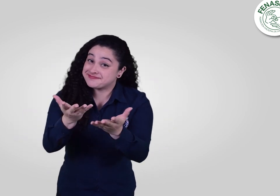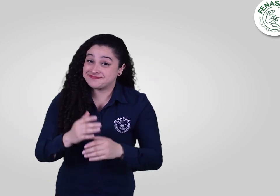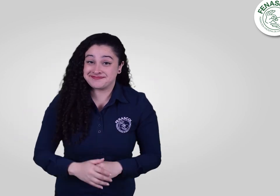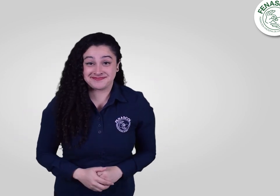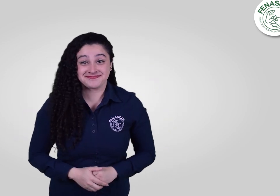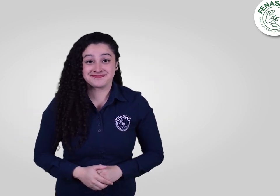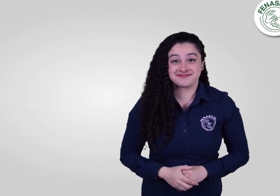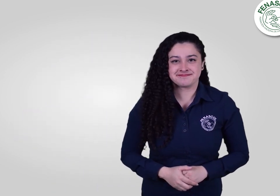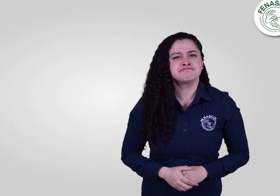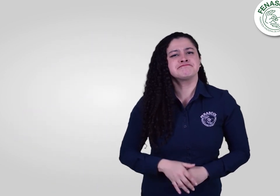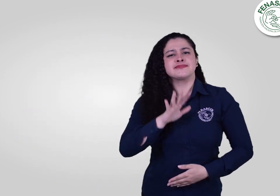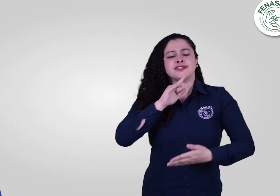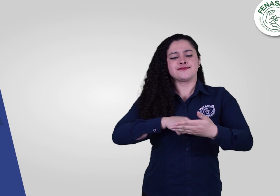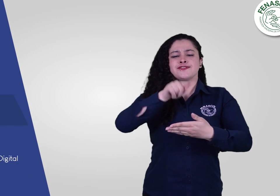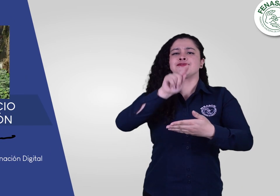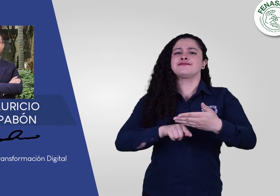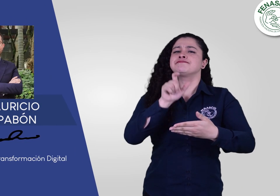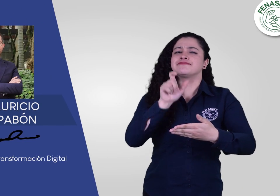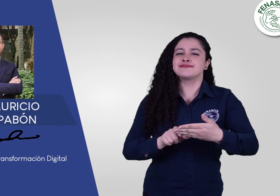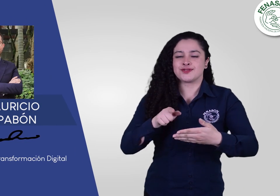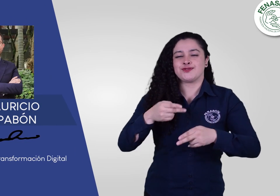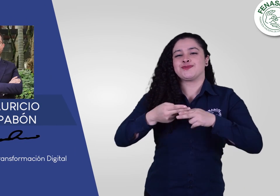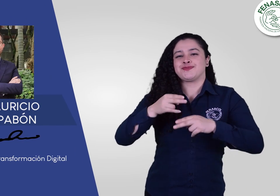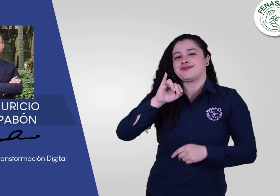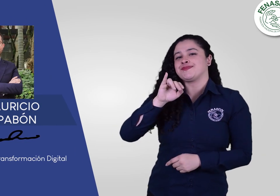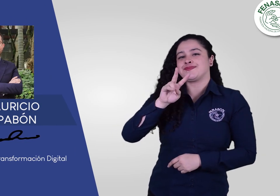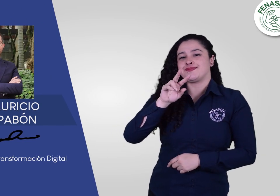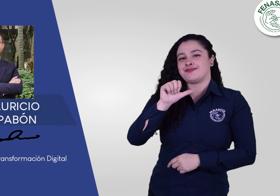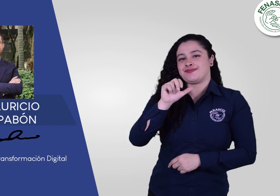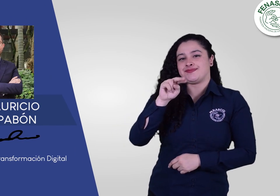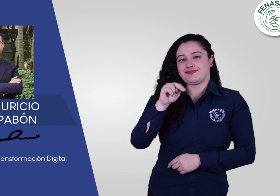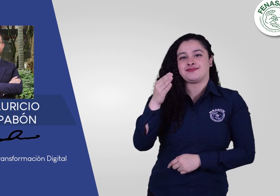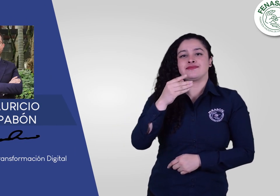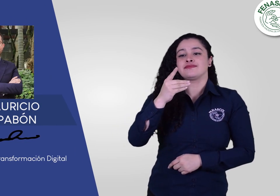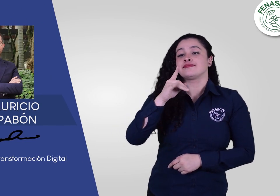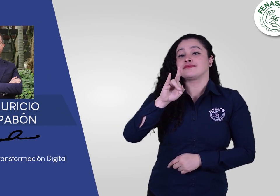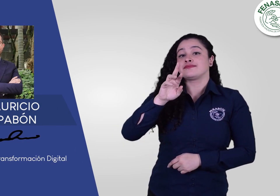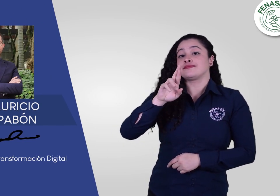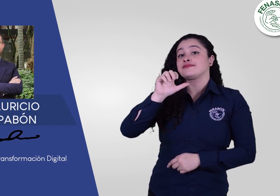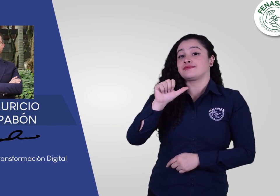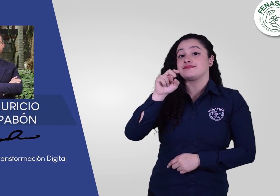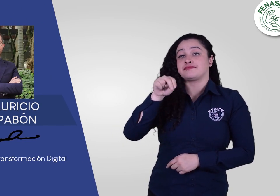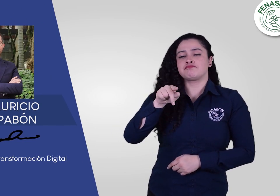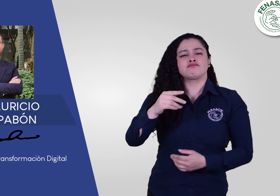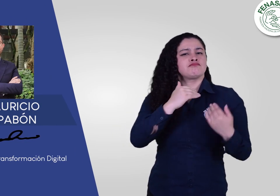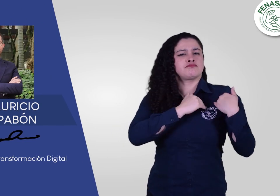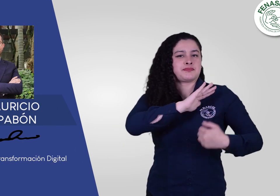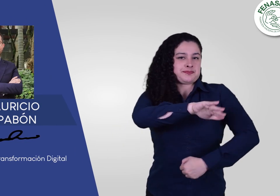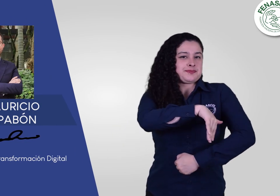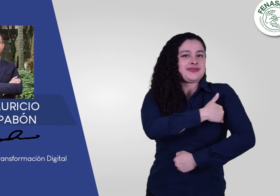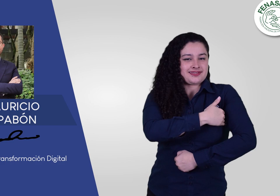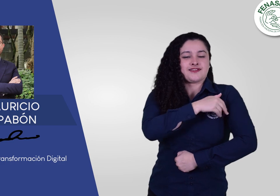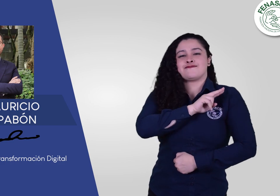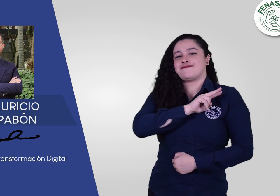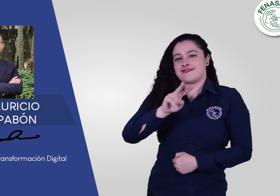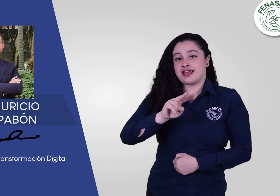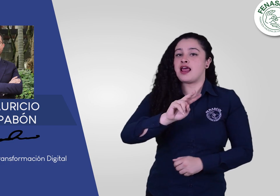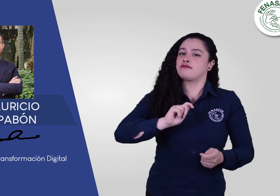ajustes cordialmente Iván Mauricio Durán Pavón viceministro de transformación